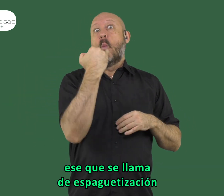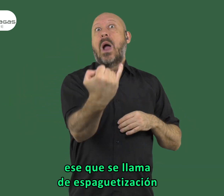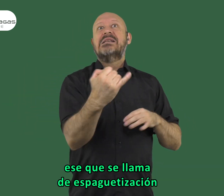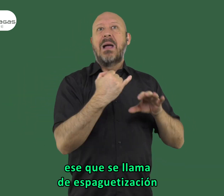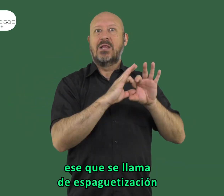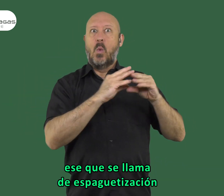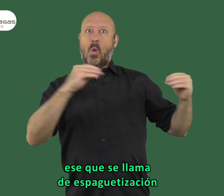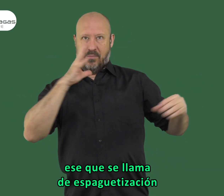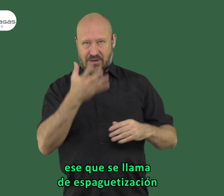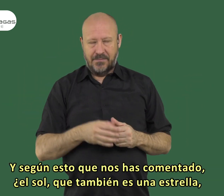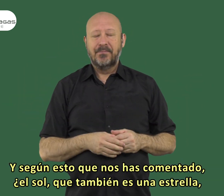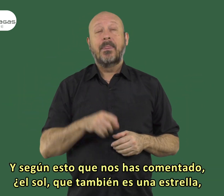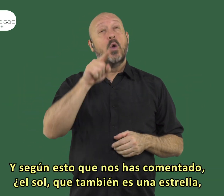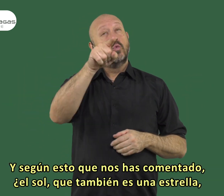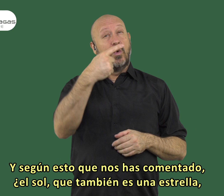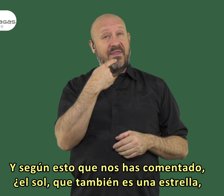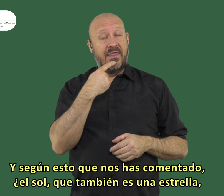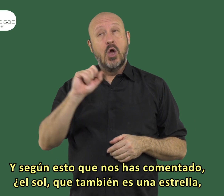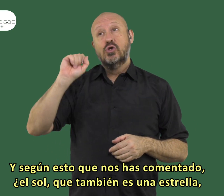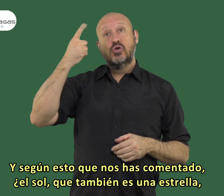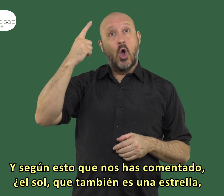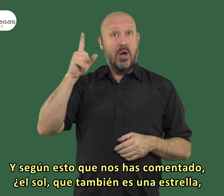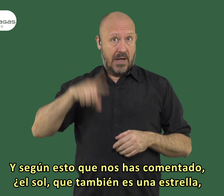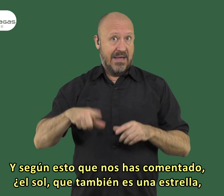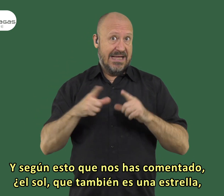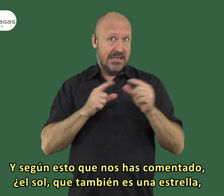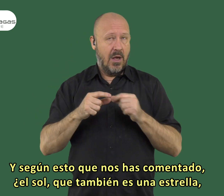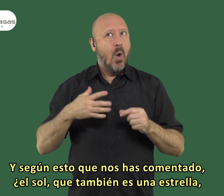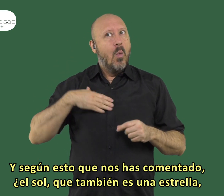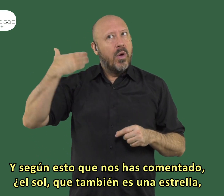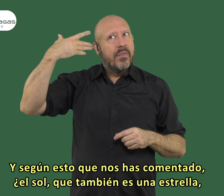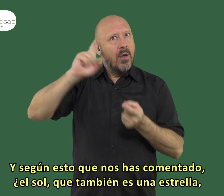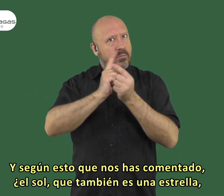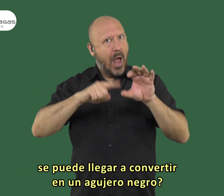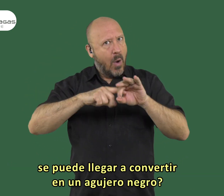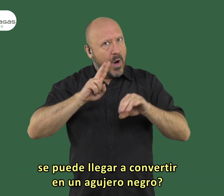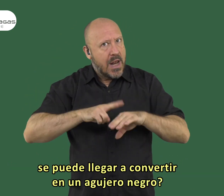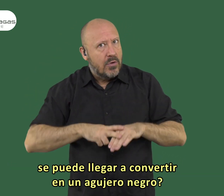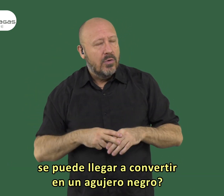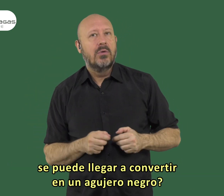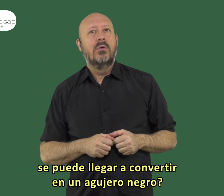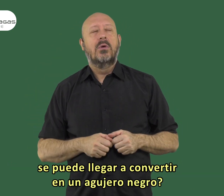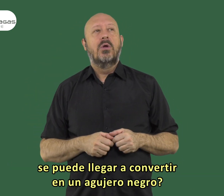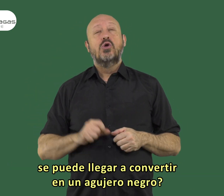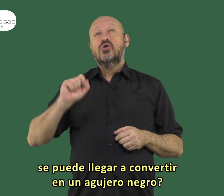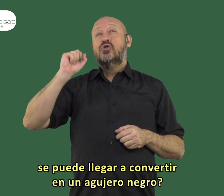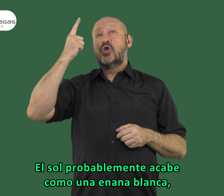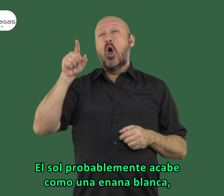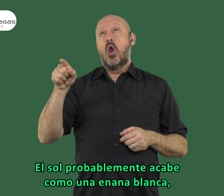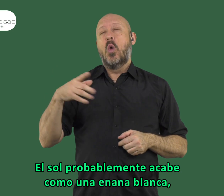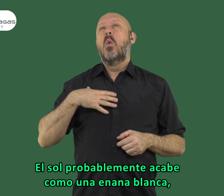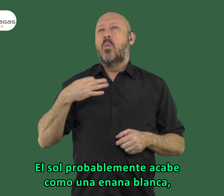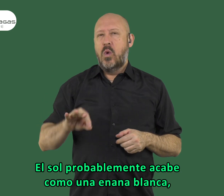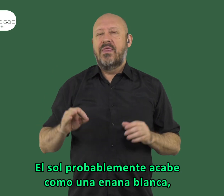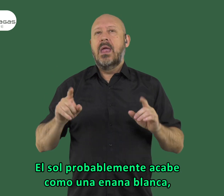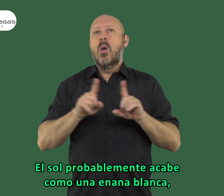de espaguetización. Y según esto que nos has comentado, ¿el Sol, que también es una estrella, se puede llegar a convertir en un agujero negro? El